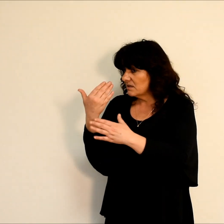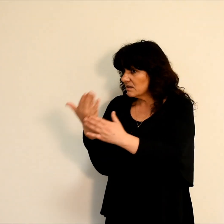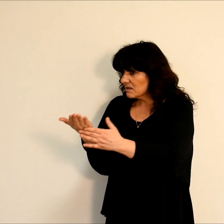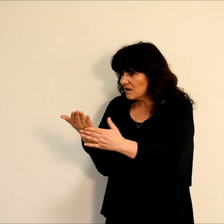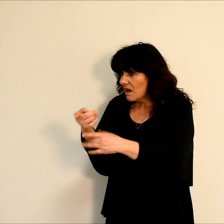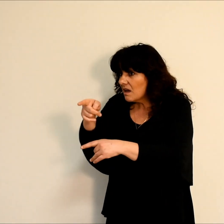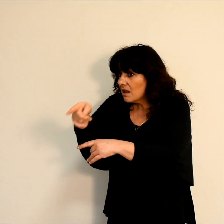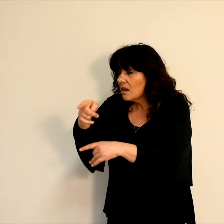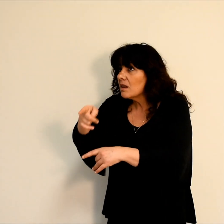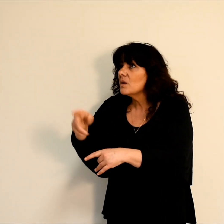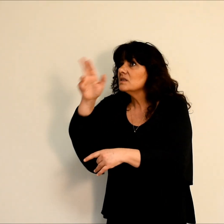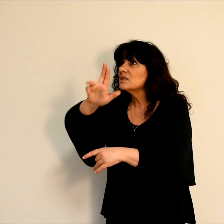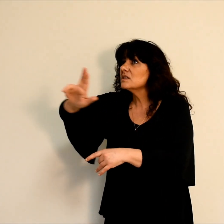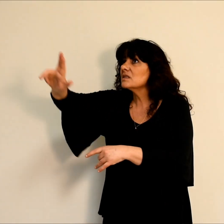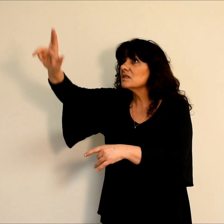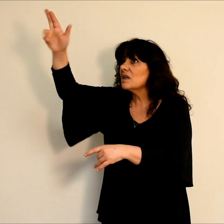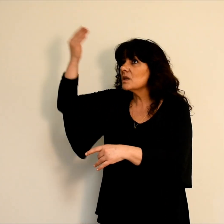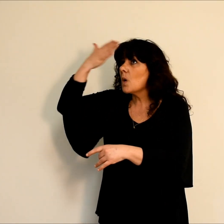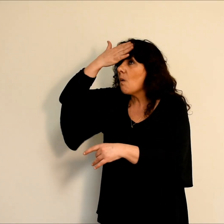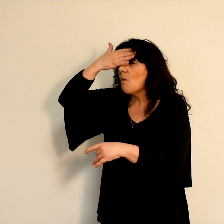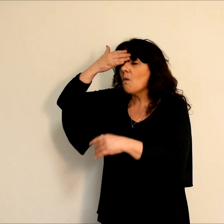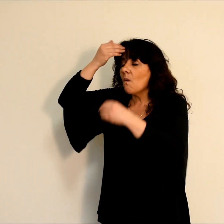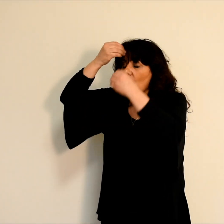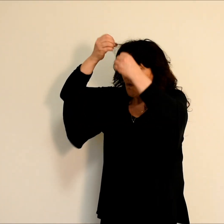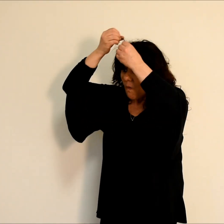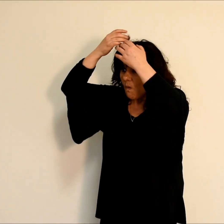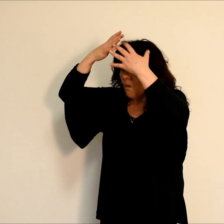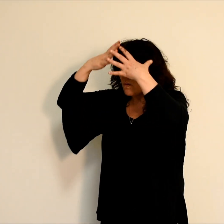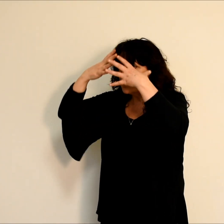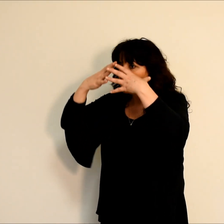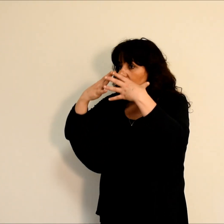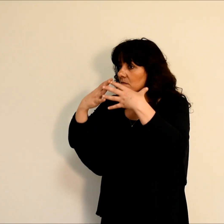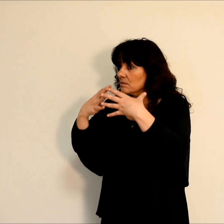la main sur celui qui a reçu l'onction du Seigneur ?»